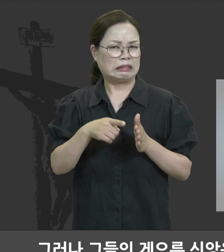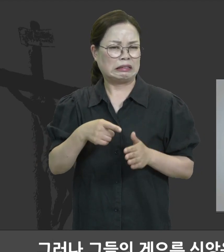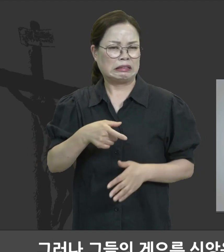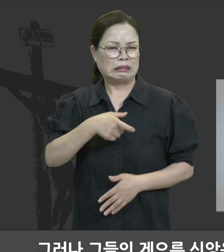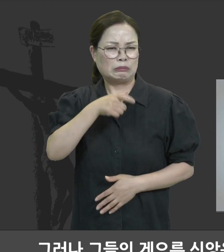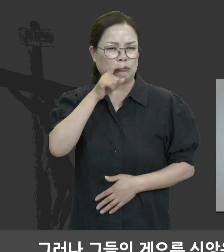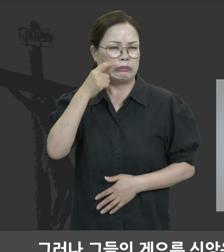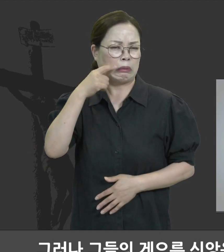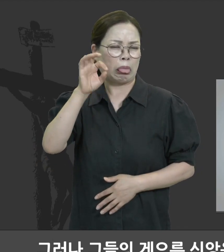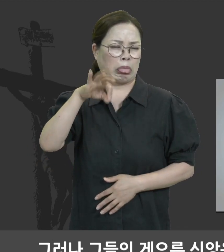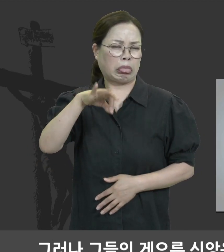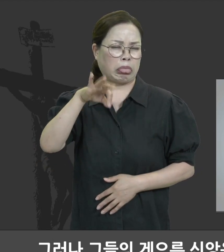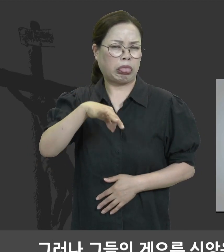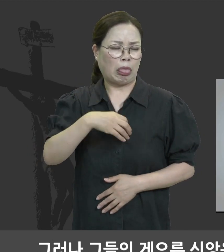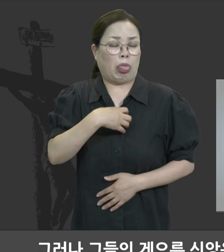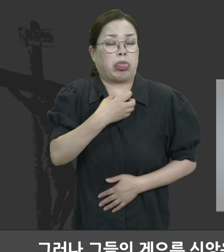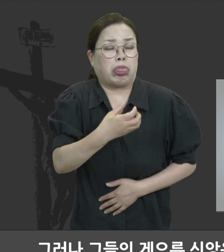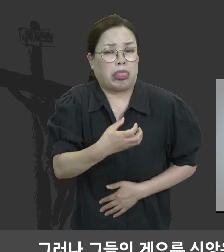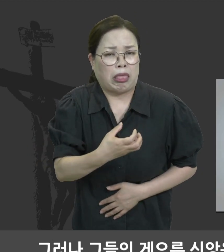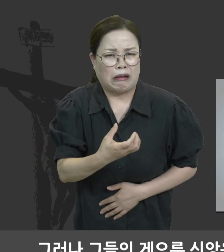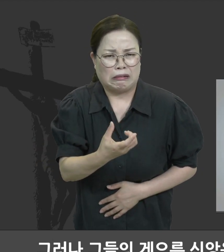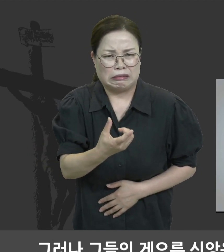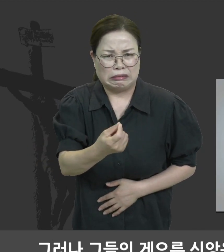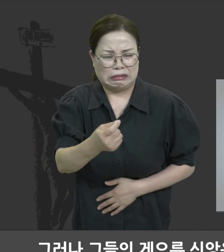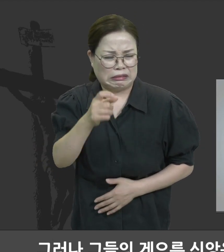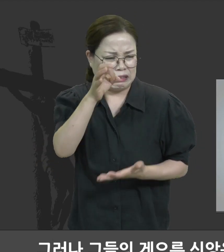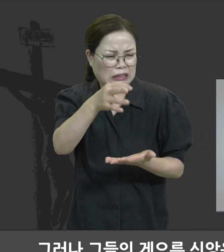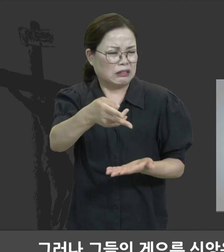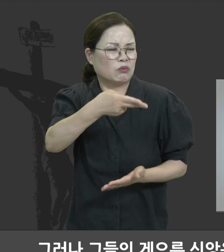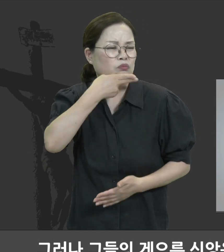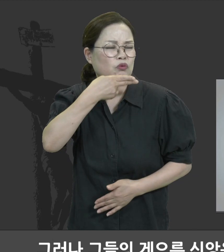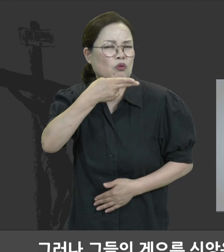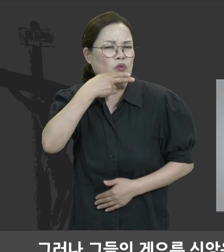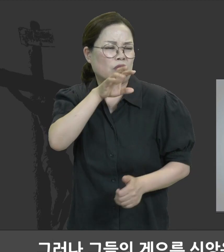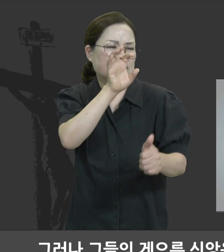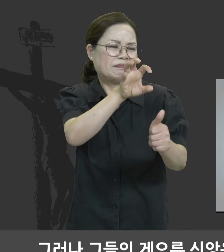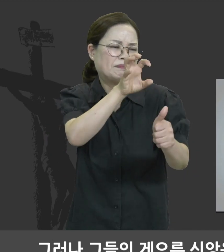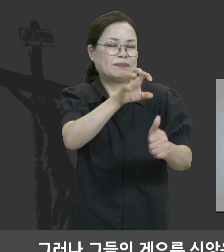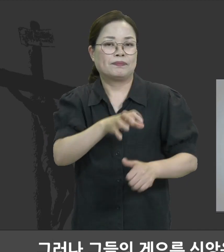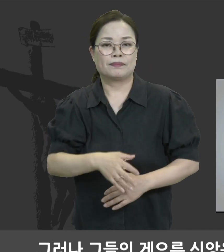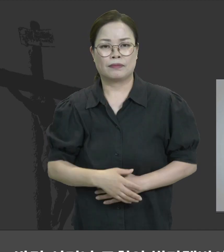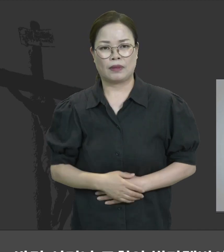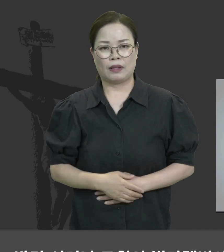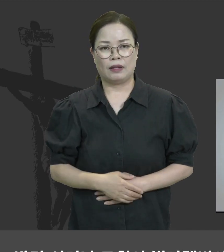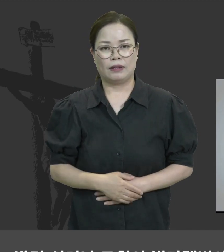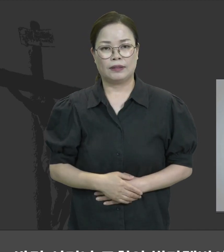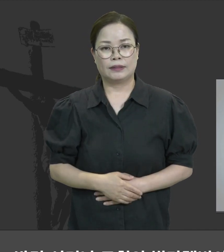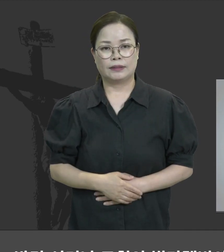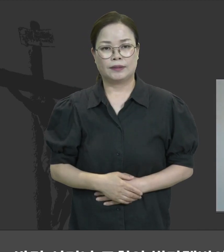물과 같이 뱉어낼 수밖에 없는 무가치한 것이라고 책망받습니다.